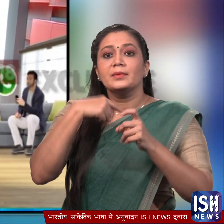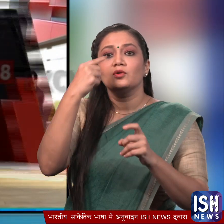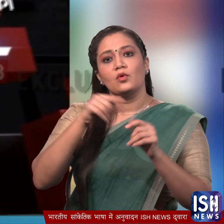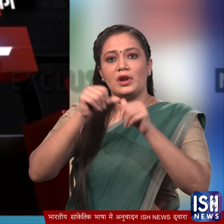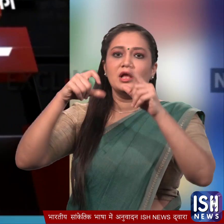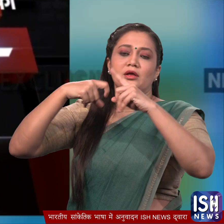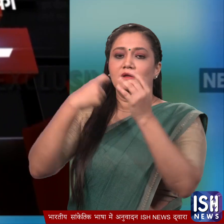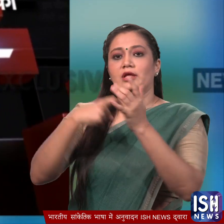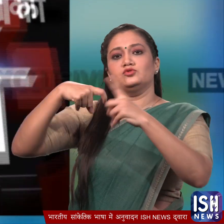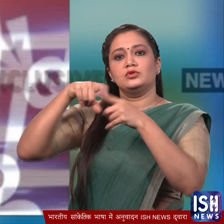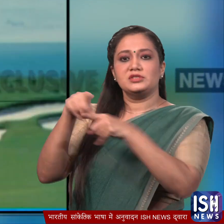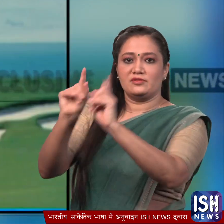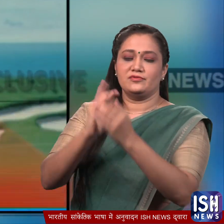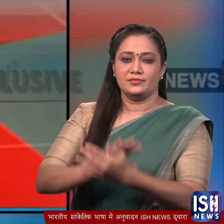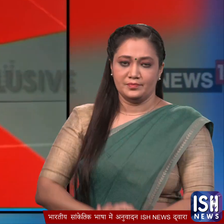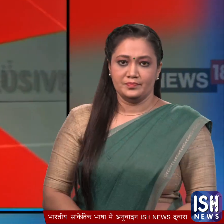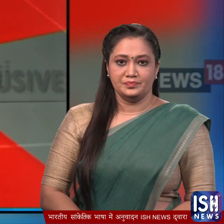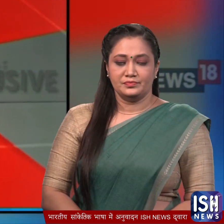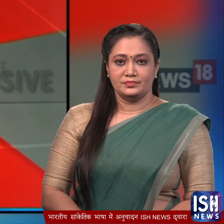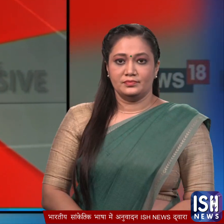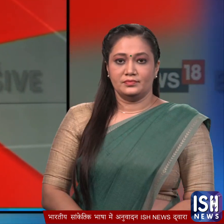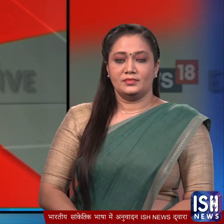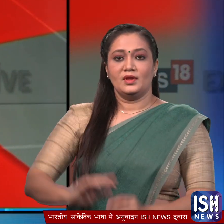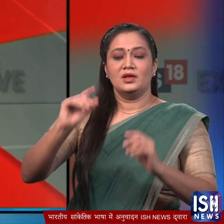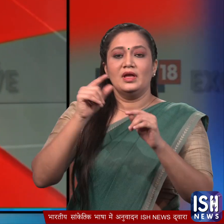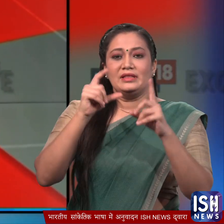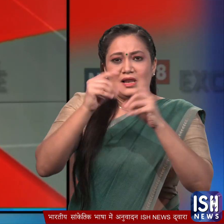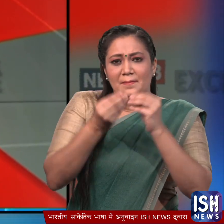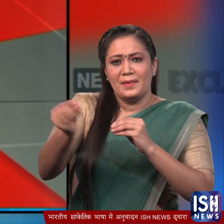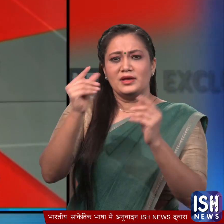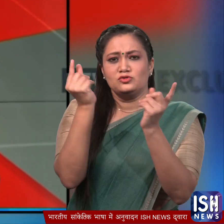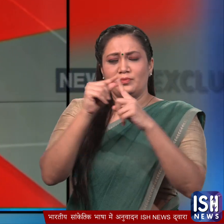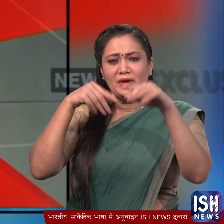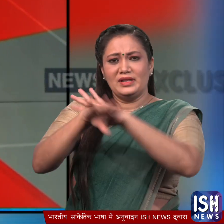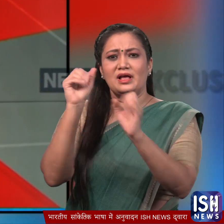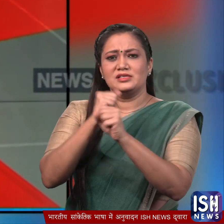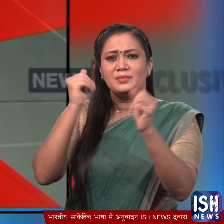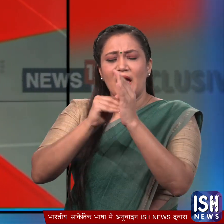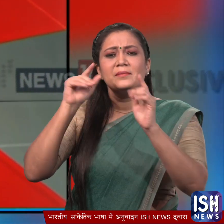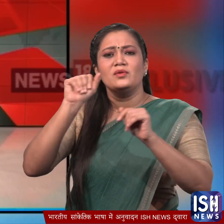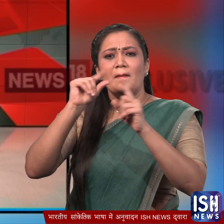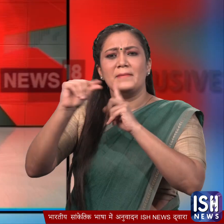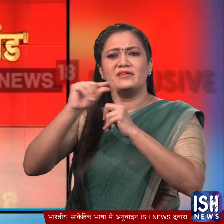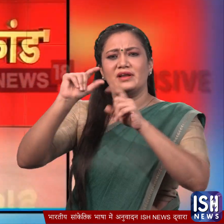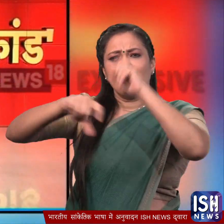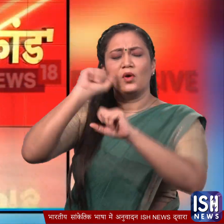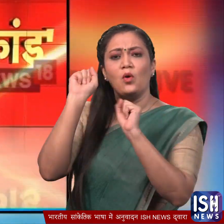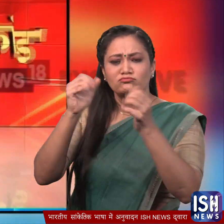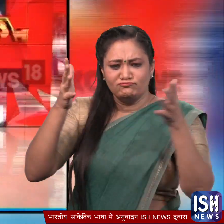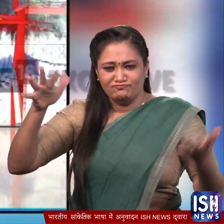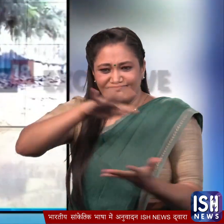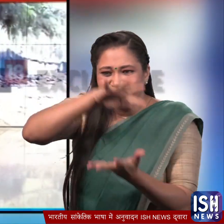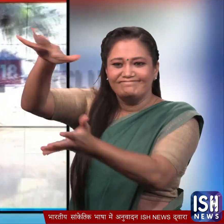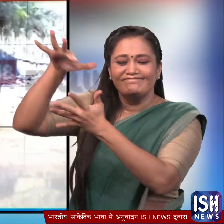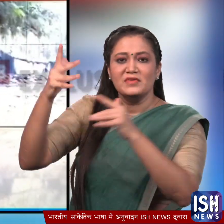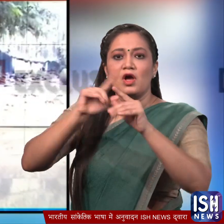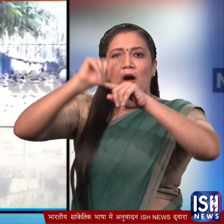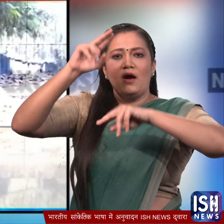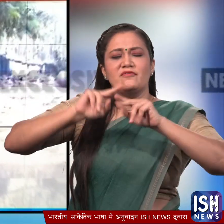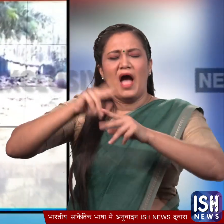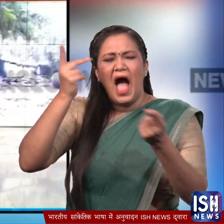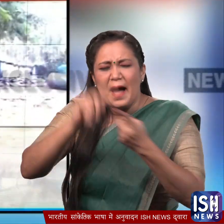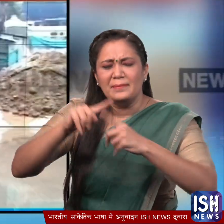गूगल प्ले ने मोबाइल एप्लीकेशन हॉटशॉट्स को 18 नवंबर को ही अश्लील कंटेंट की शिकायतों के बाद सस्पेंड कर दिया था, जबकि एप्पल स्टोर से तो